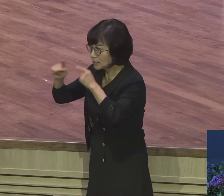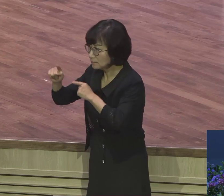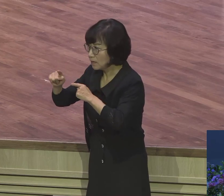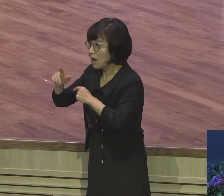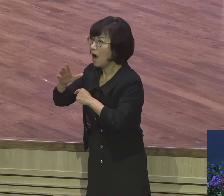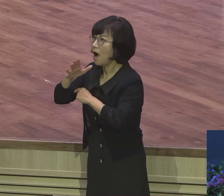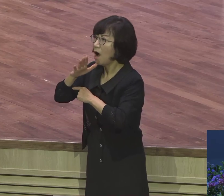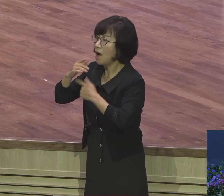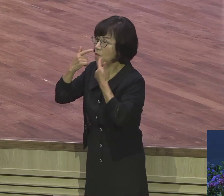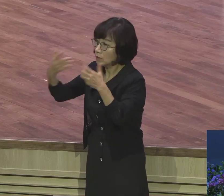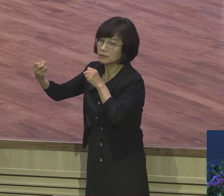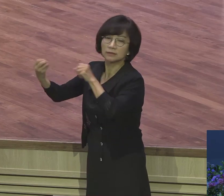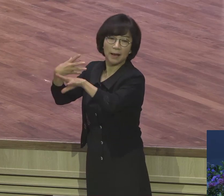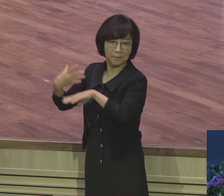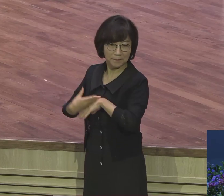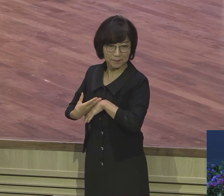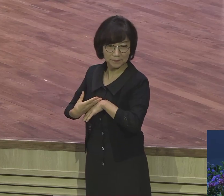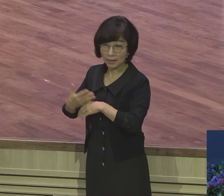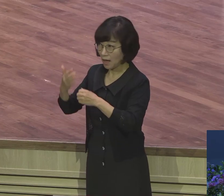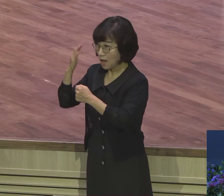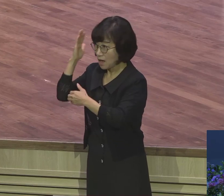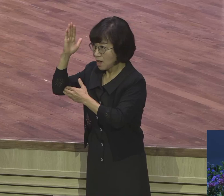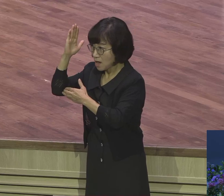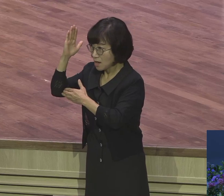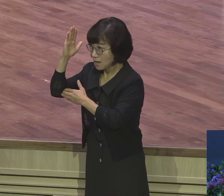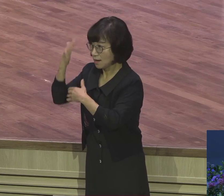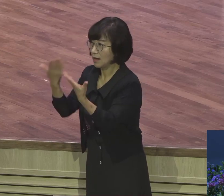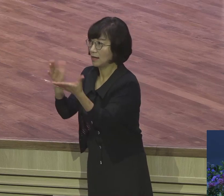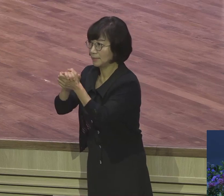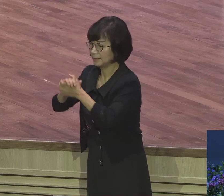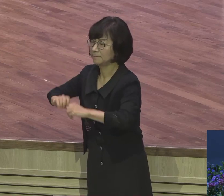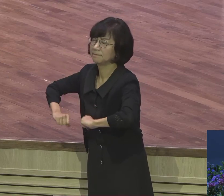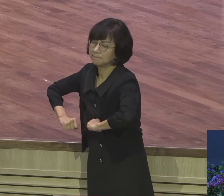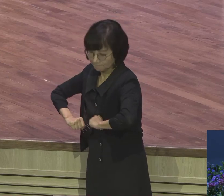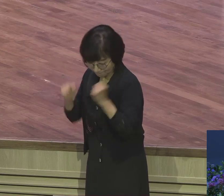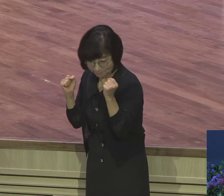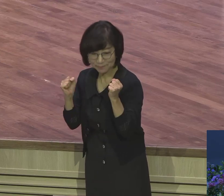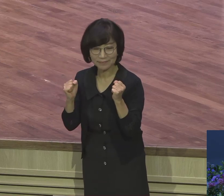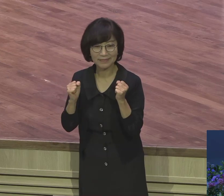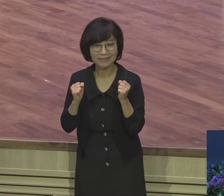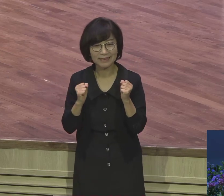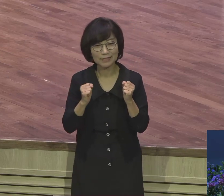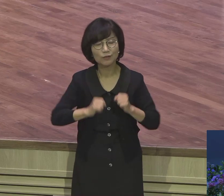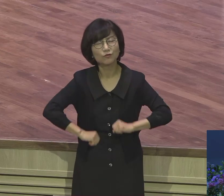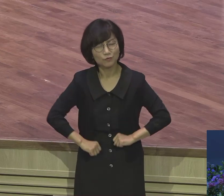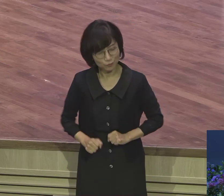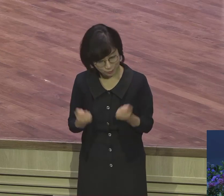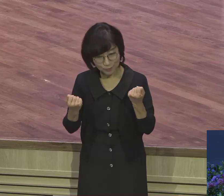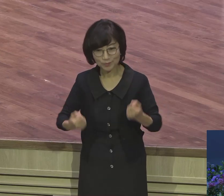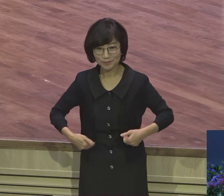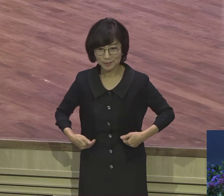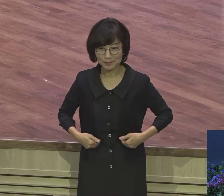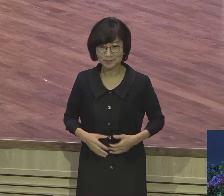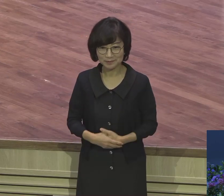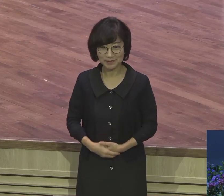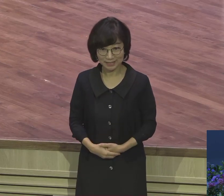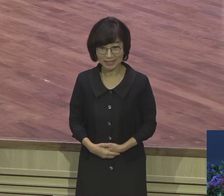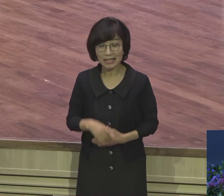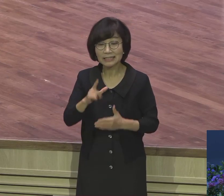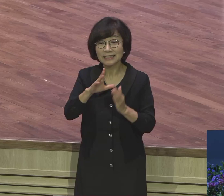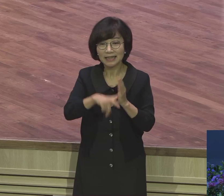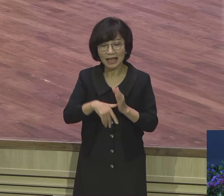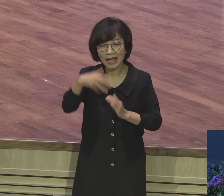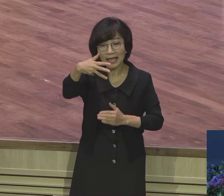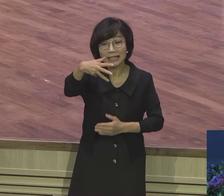아멘. 그래서 여러분 즉시로 즉시로 즉시로 여러분이 말씀에 순종을 해야 돼요. 그래야 치유가